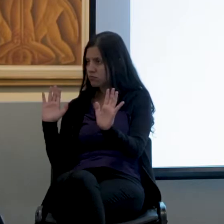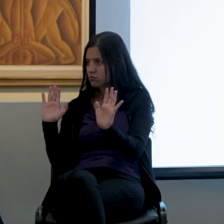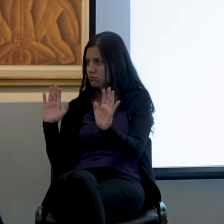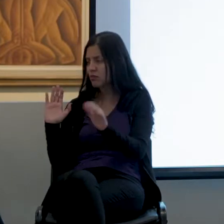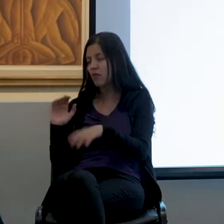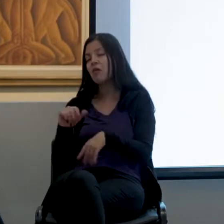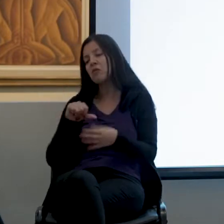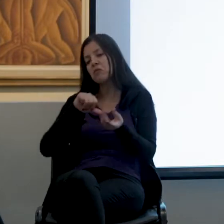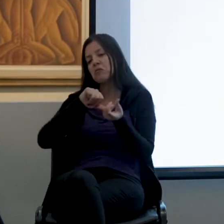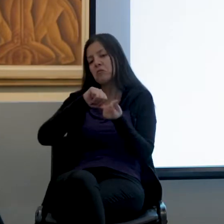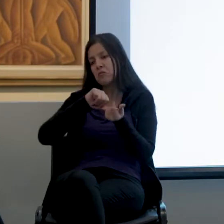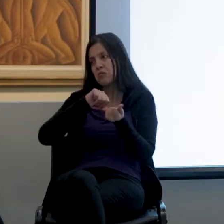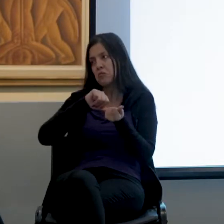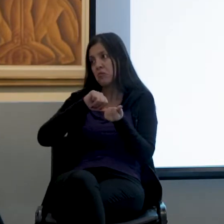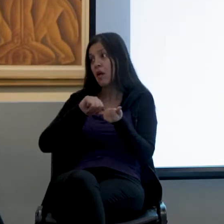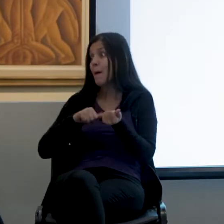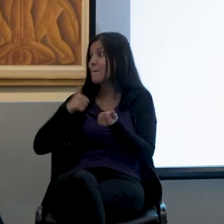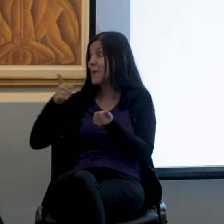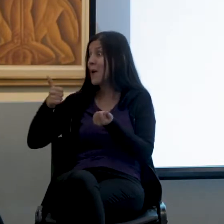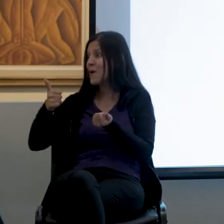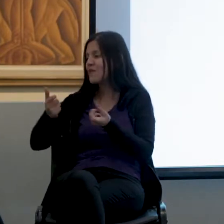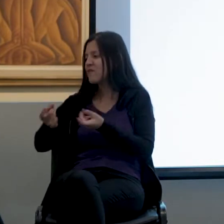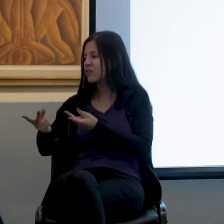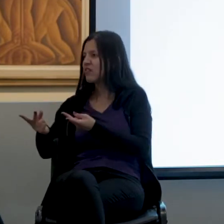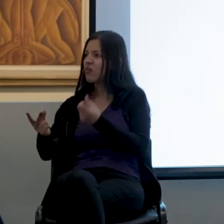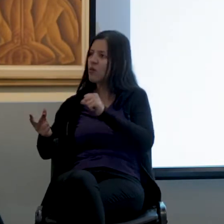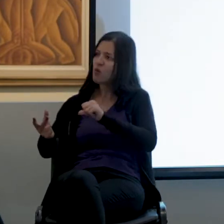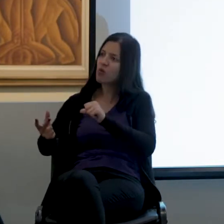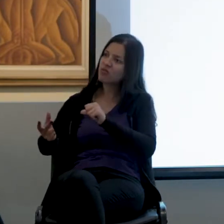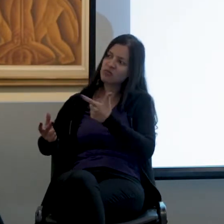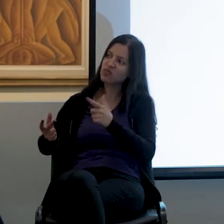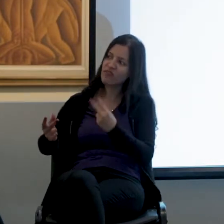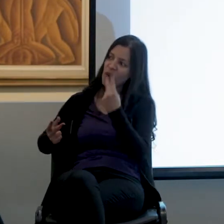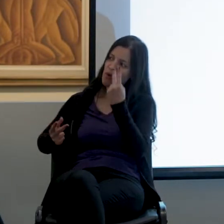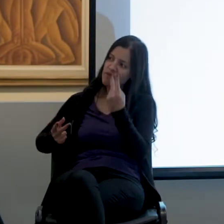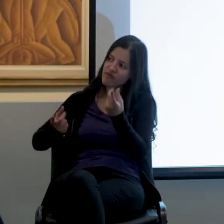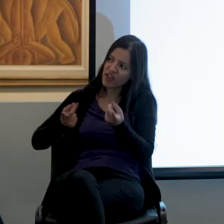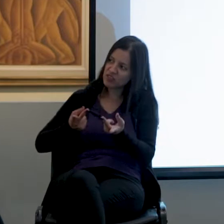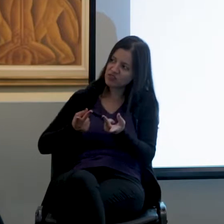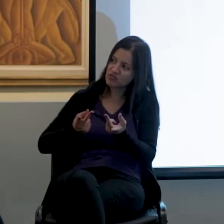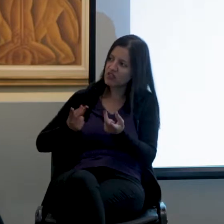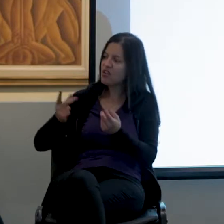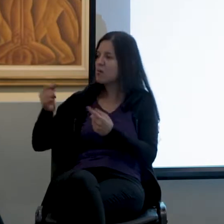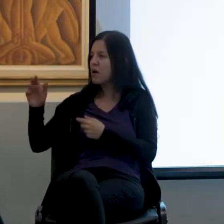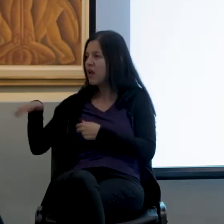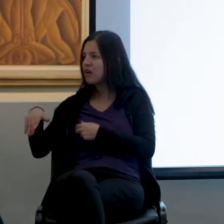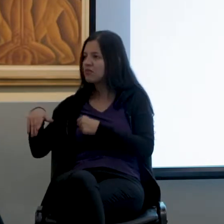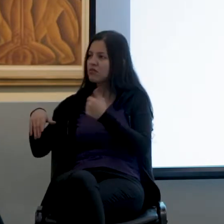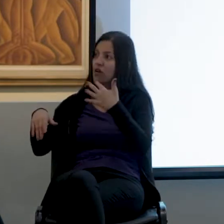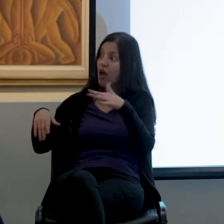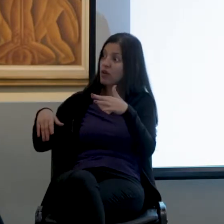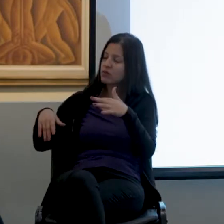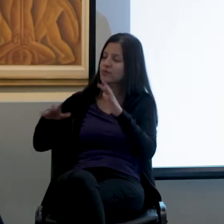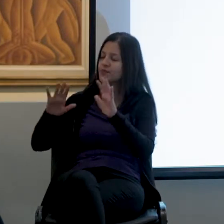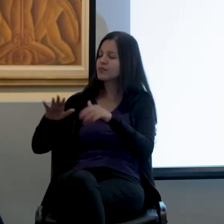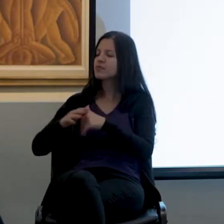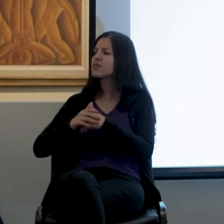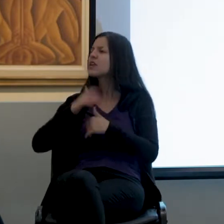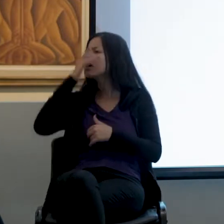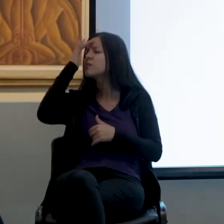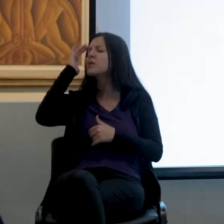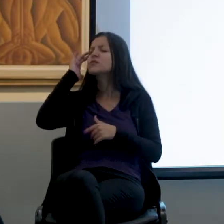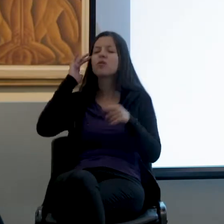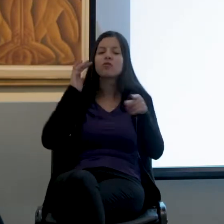do capitalismo, o que é bom, o que não é, significa o que tem valor, o que não tem valor, o que vale mais, o que vale menos. Mas e o sujeito que saiu lá da